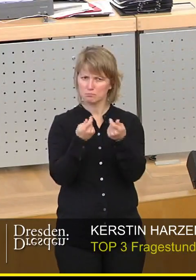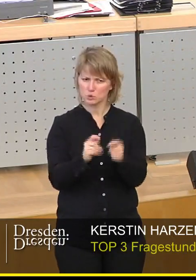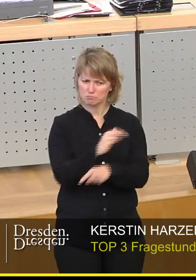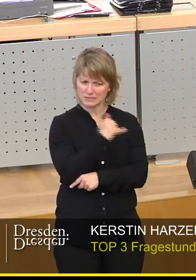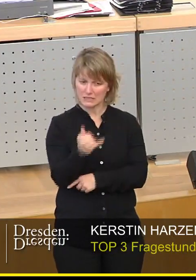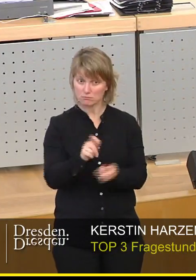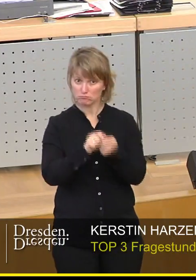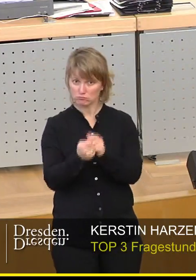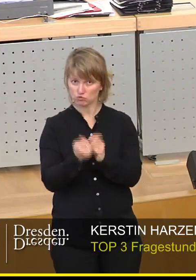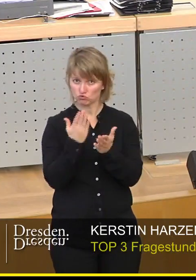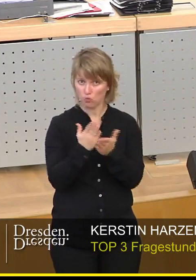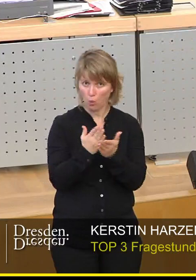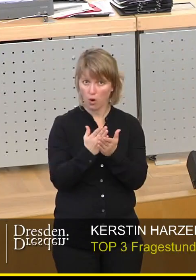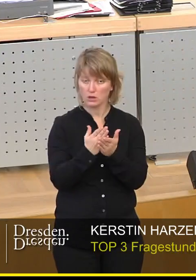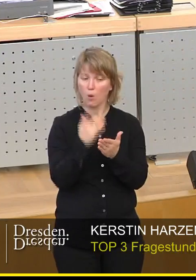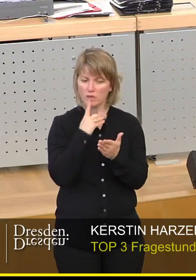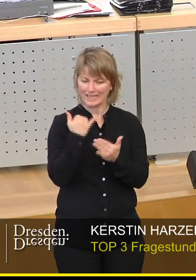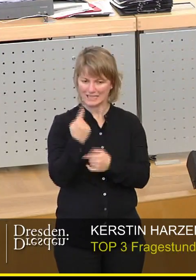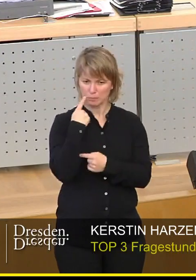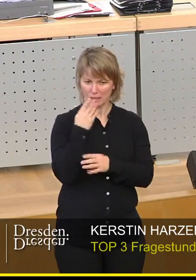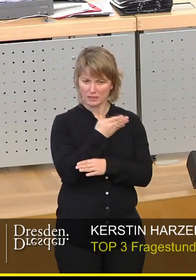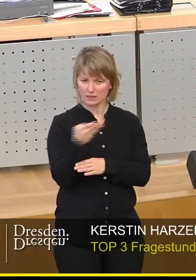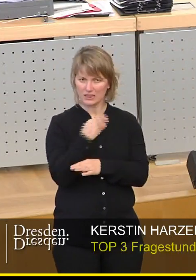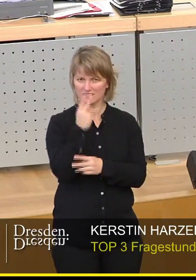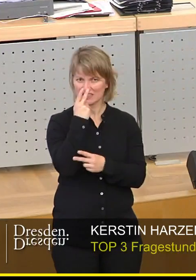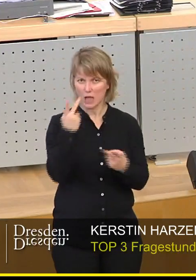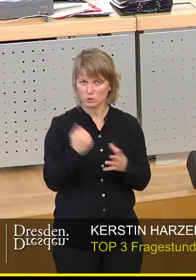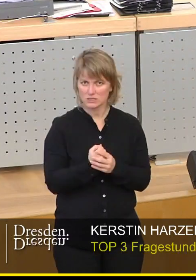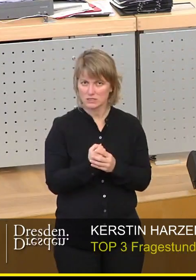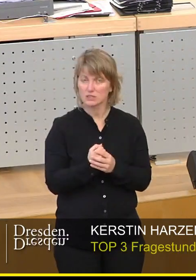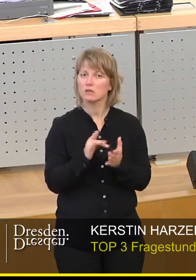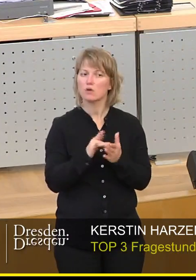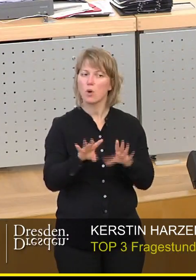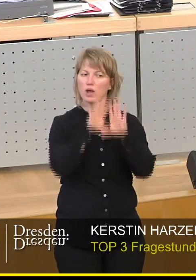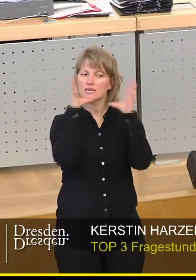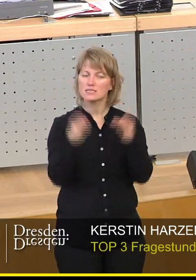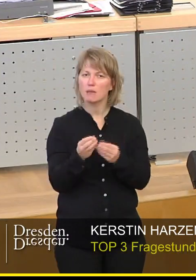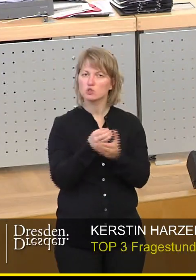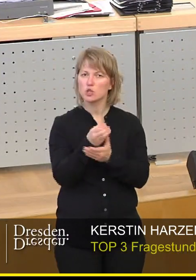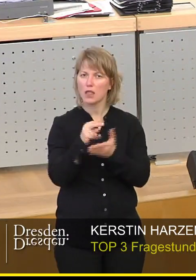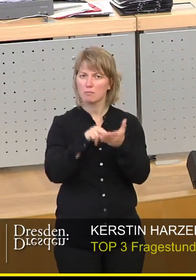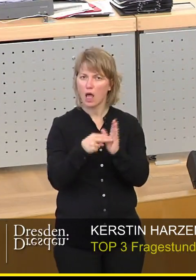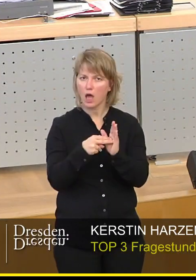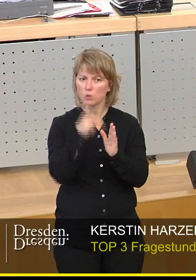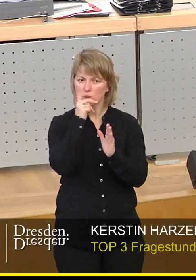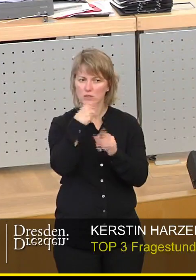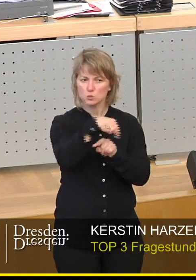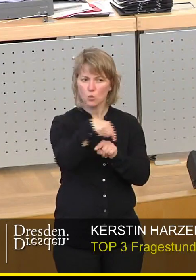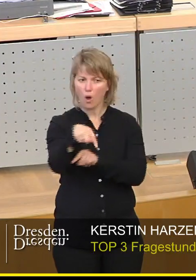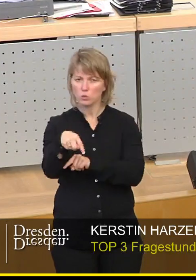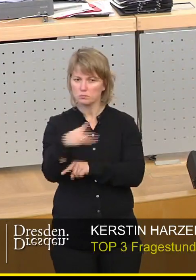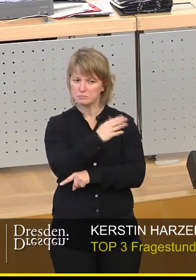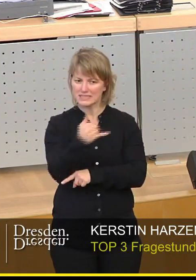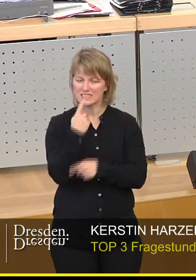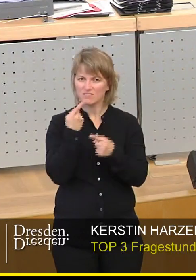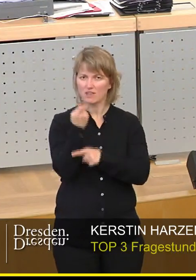umgesetzt, beziehungsweise wie ist der Umsetzungsstand, insbesondere hinsichtlich der Einordnung im Gesamtstellenplan und zur Zuordnung? Und die zweite